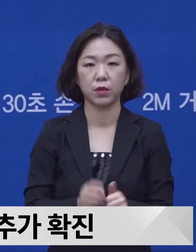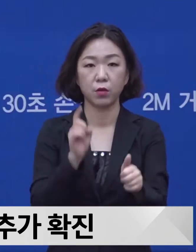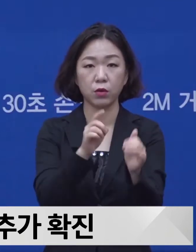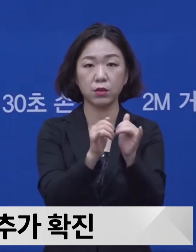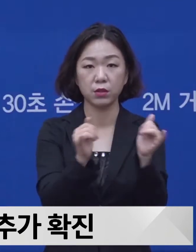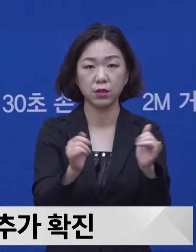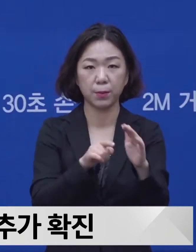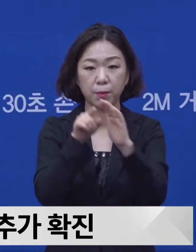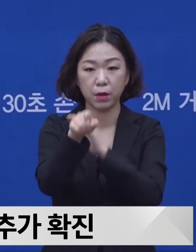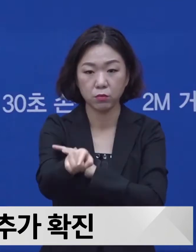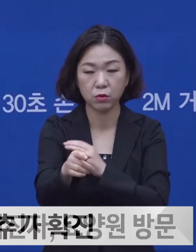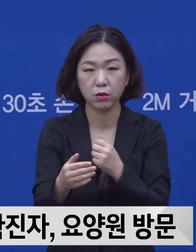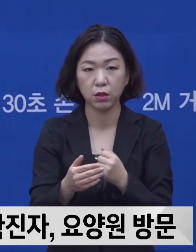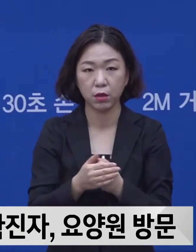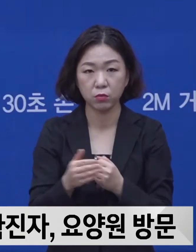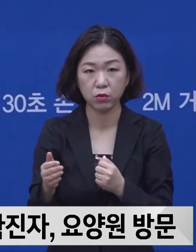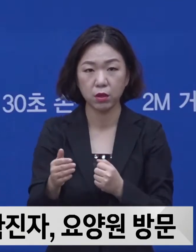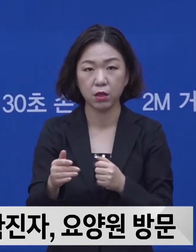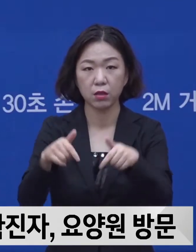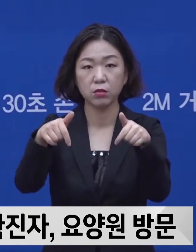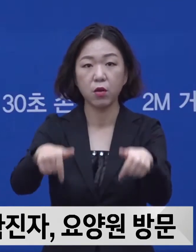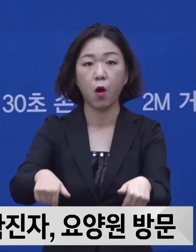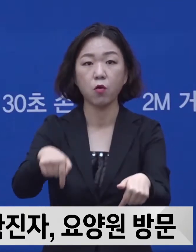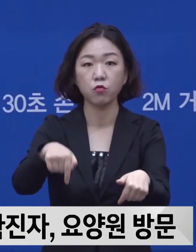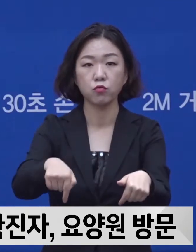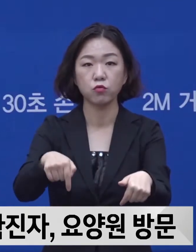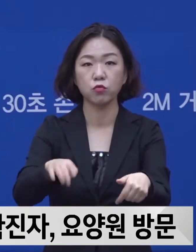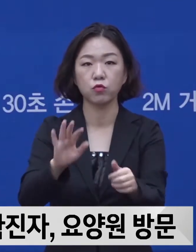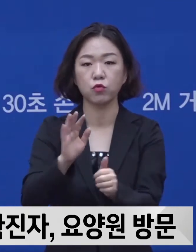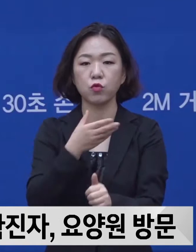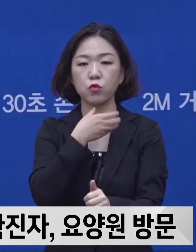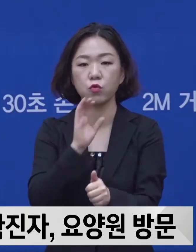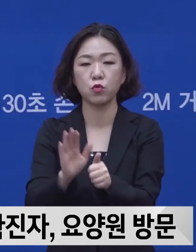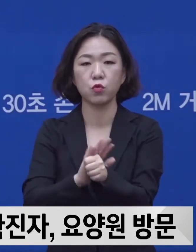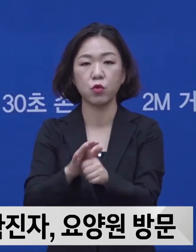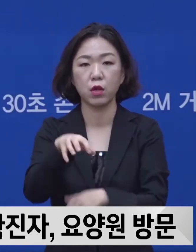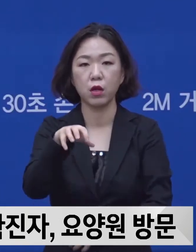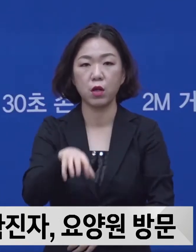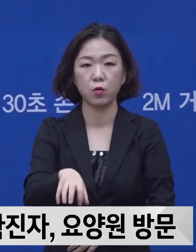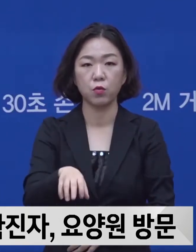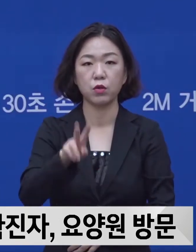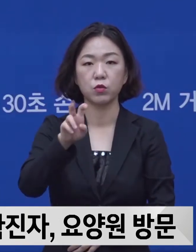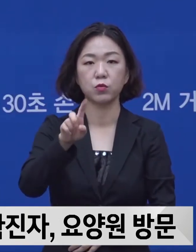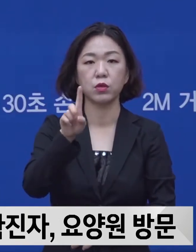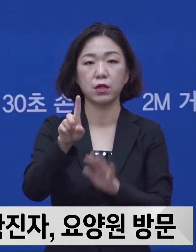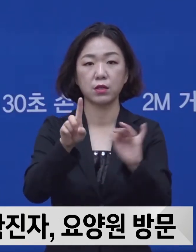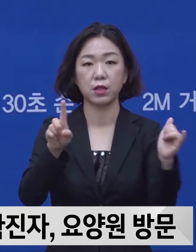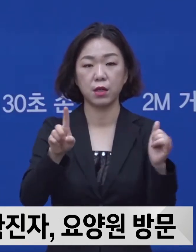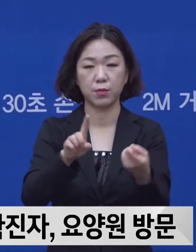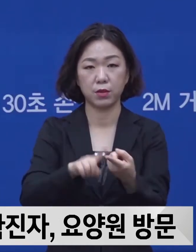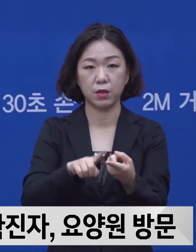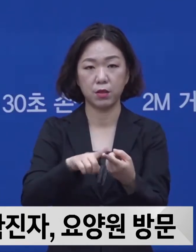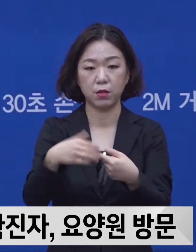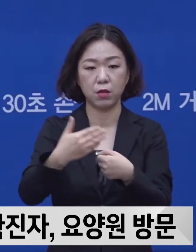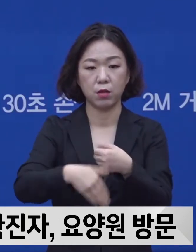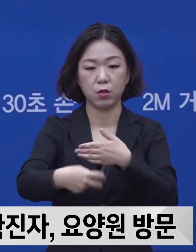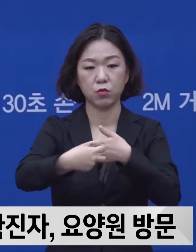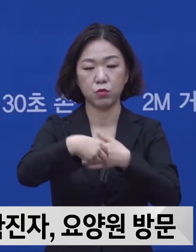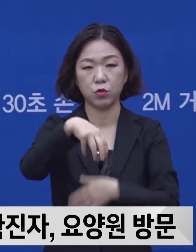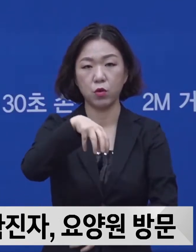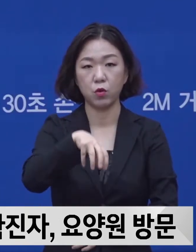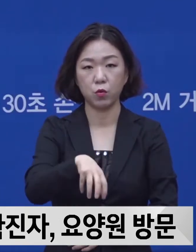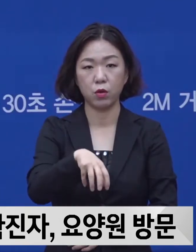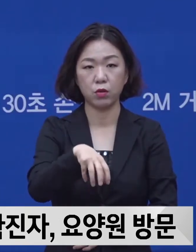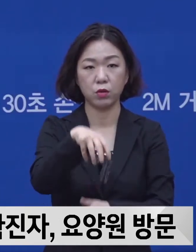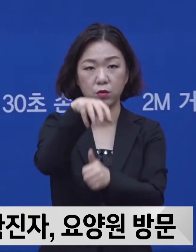확진자 방문으로 인해 노출된 서구 소재, 요양원 입소자 21명에 대해 대구의료원의 고도 격리